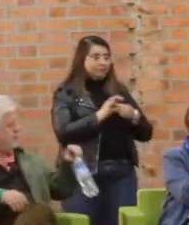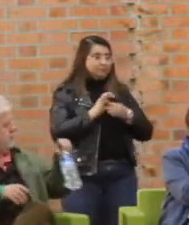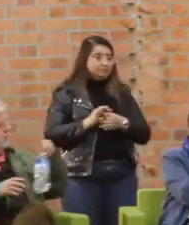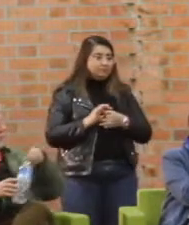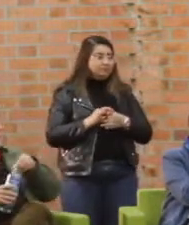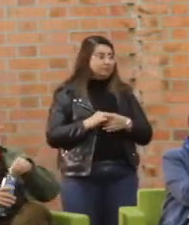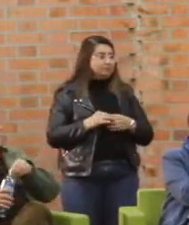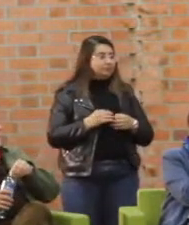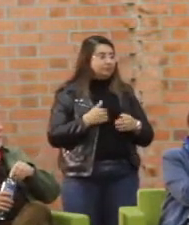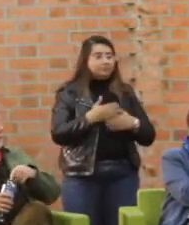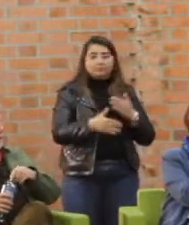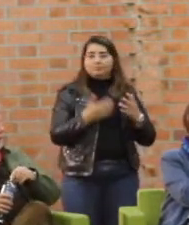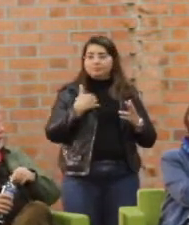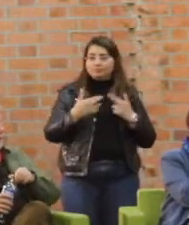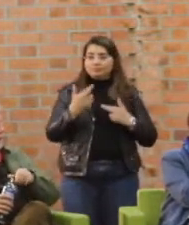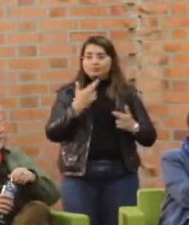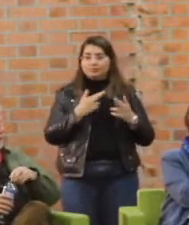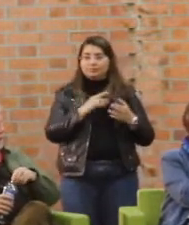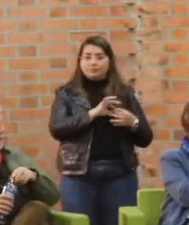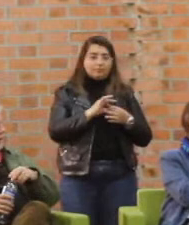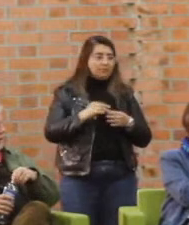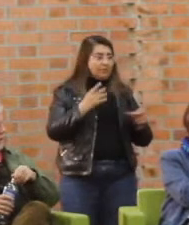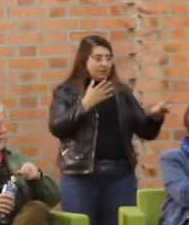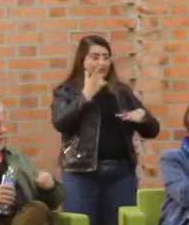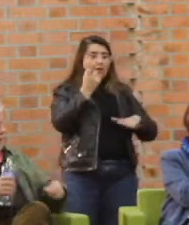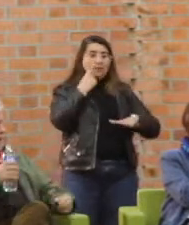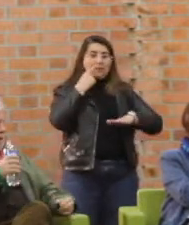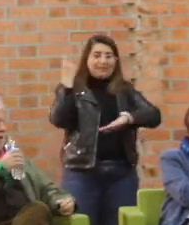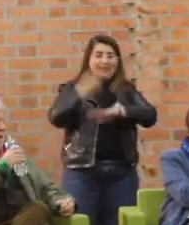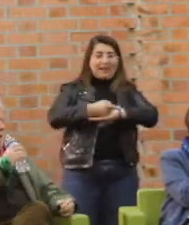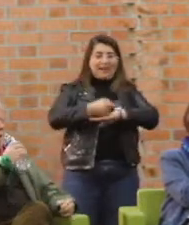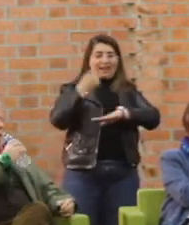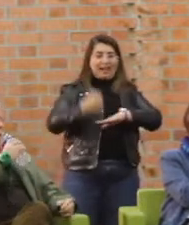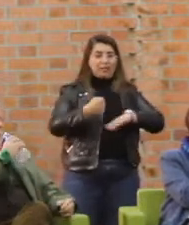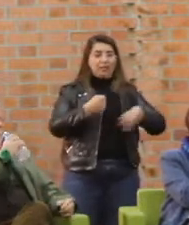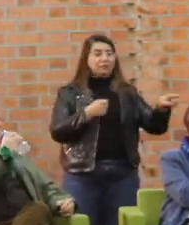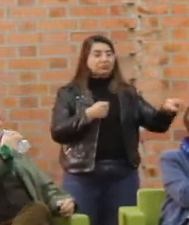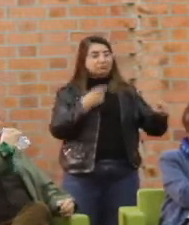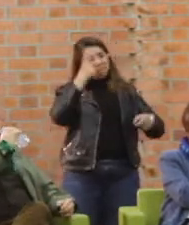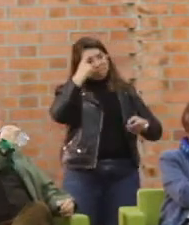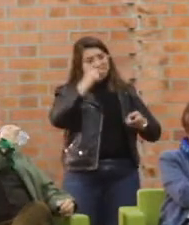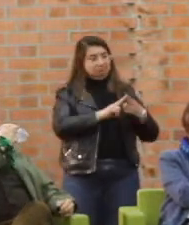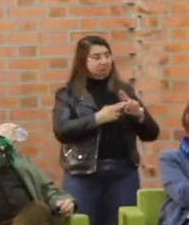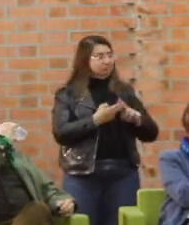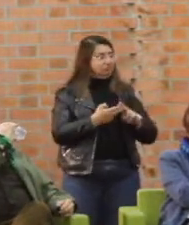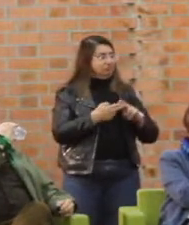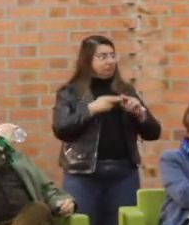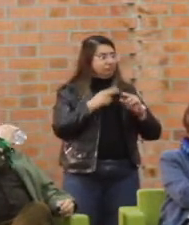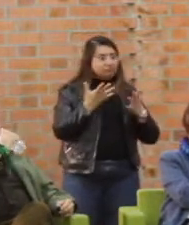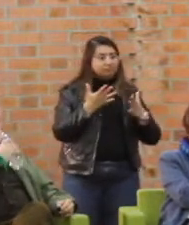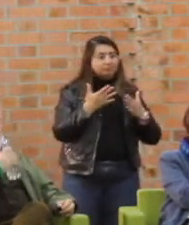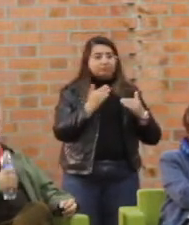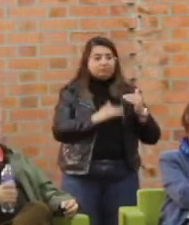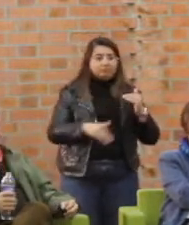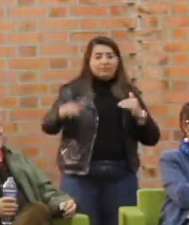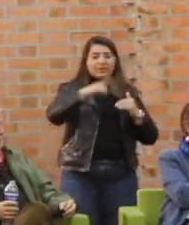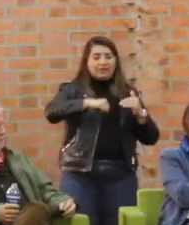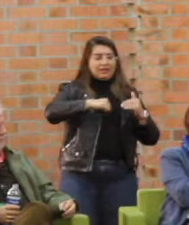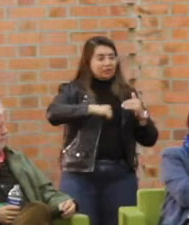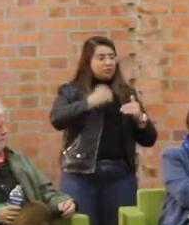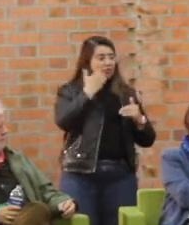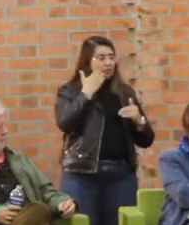por esa relación entre patriarcado y por otra parte control sobre la autonomía y sobre los derechos de las mujeres